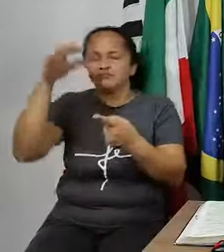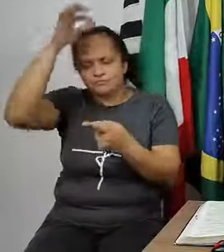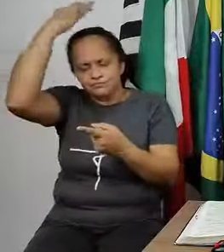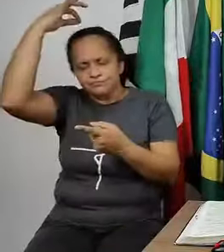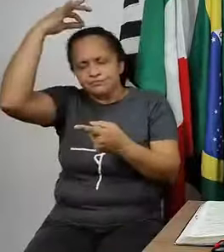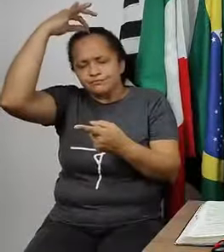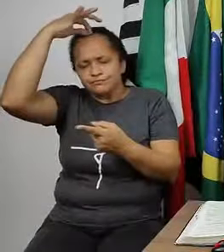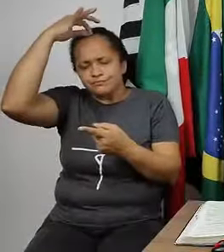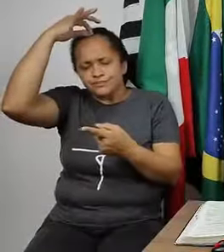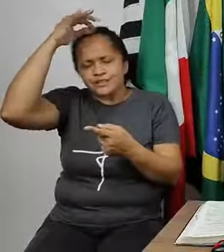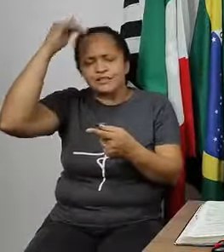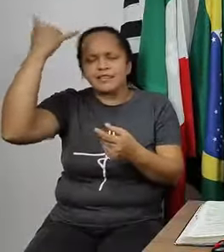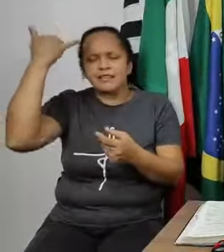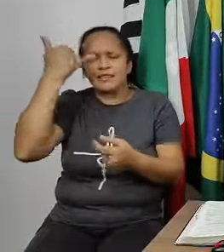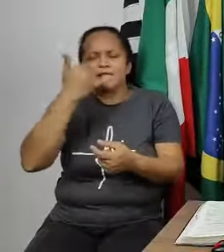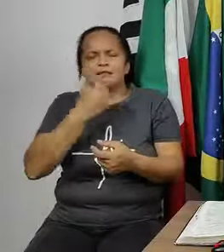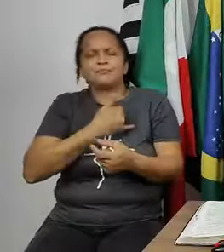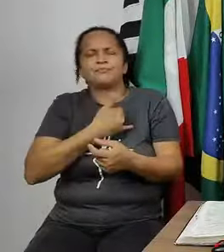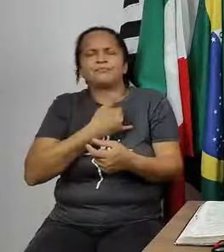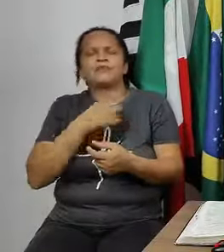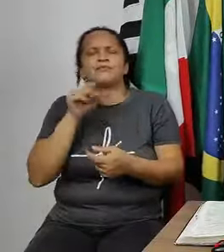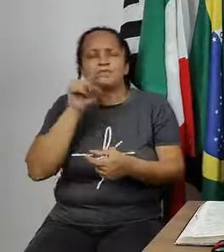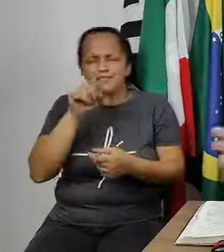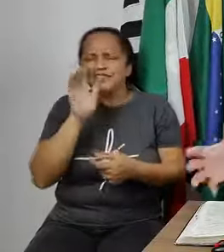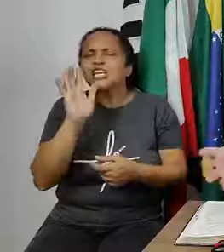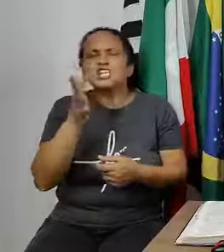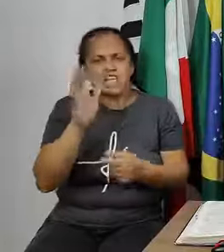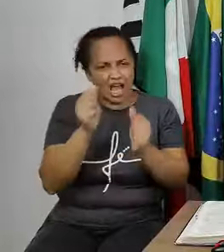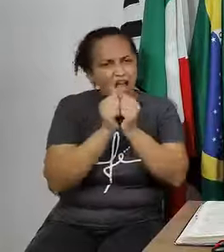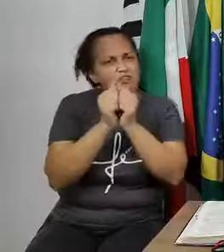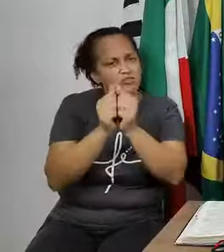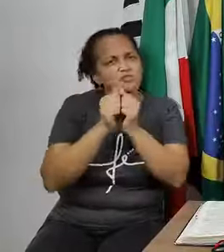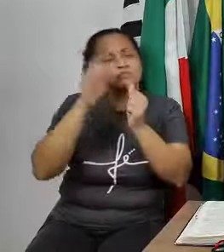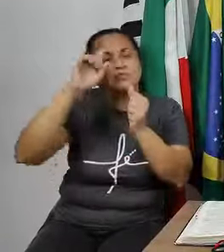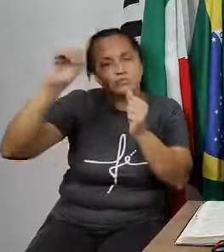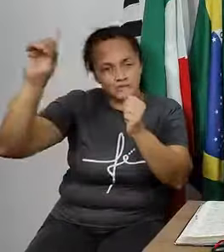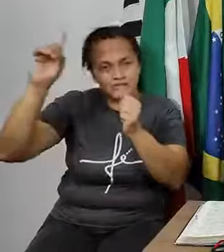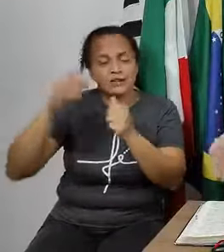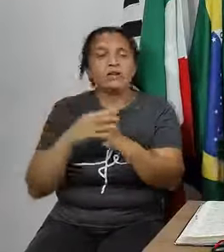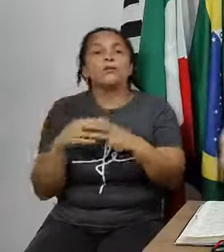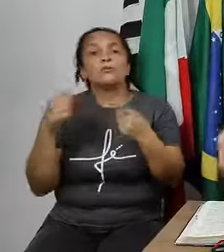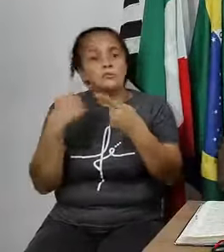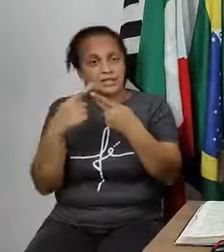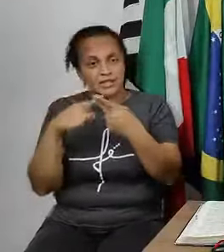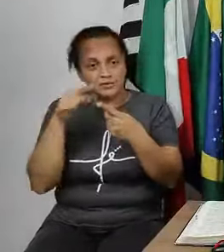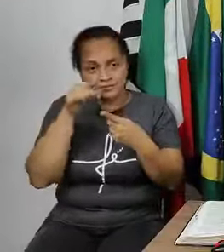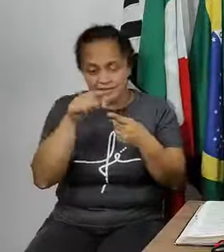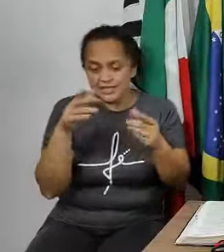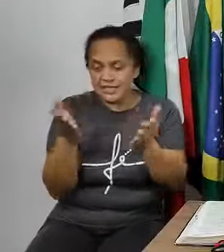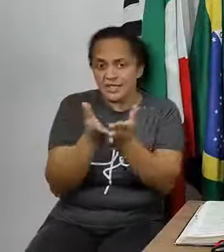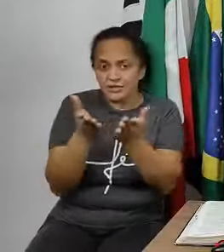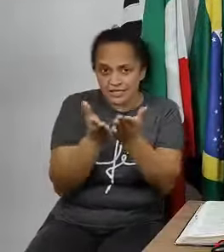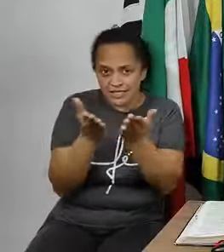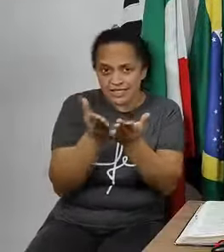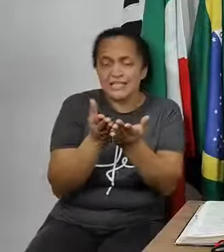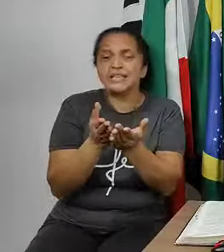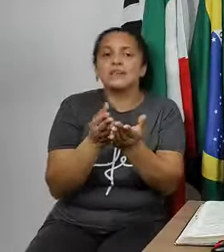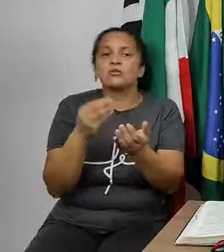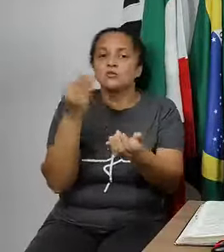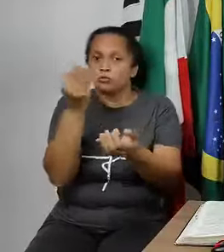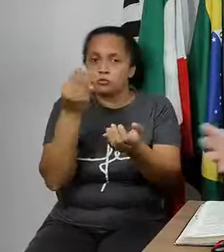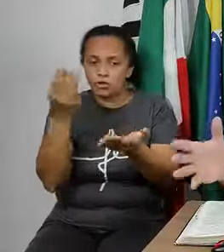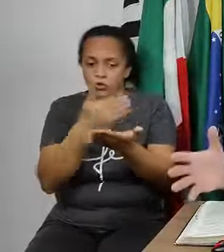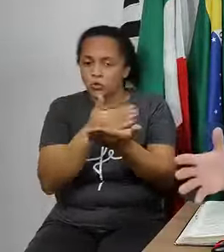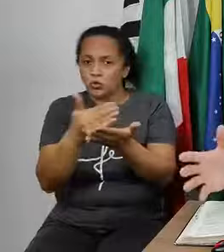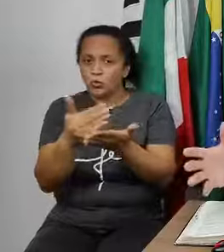tudo que você já vivenciou com Deus. Porque a sua vida cristã, a partir do momento que você pratica a palavra de Deus,